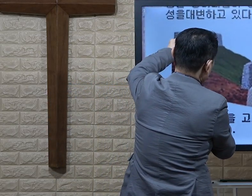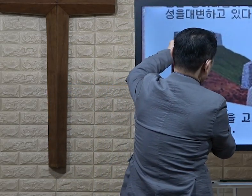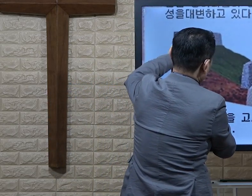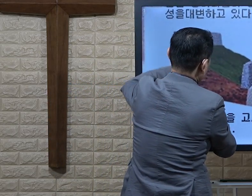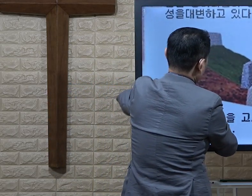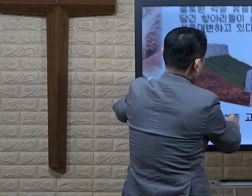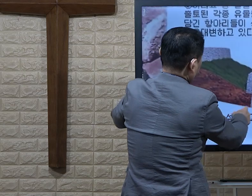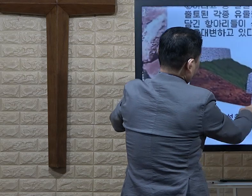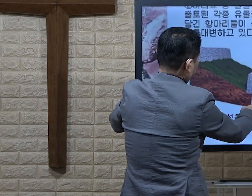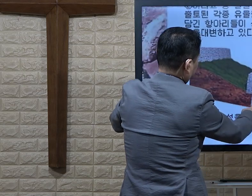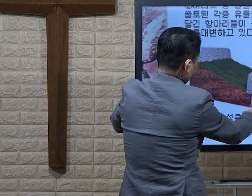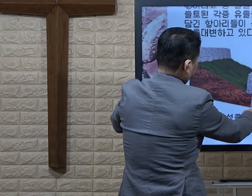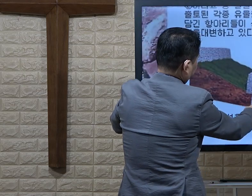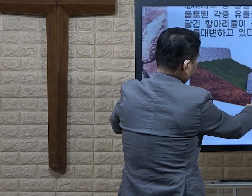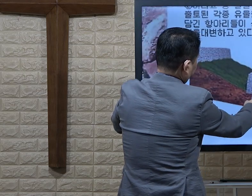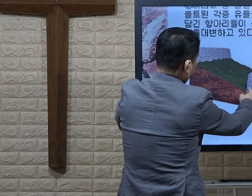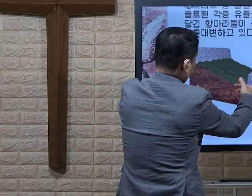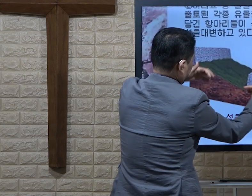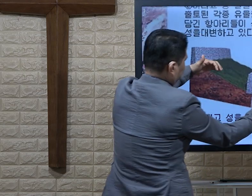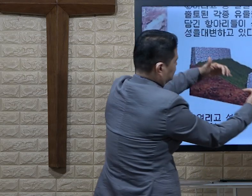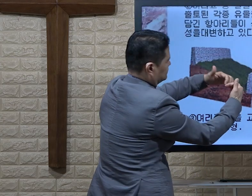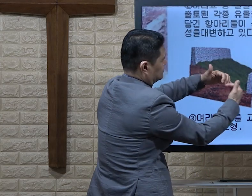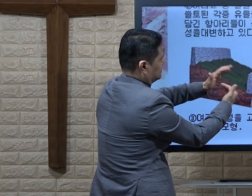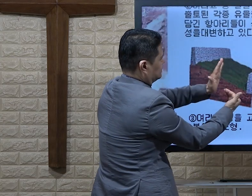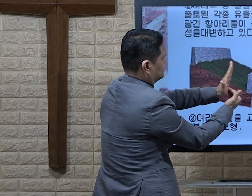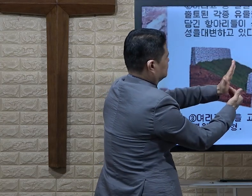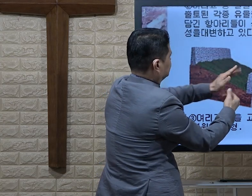여러 식구들 많이 있었는데